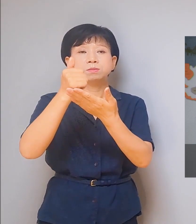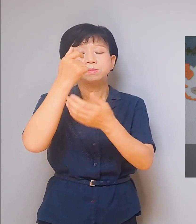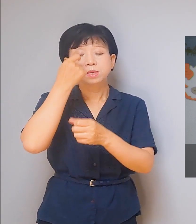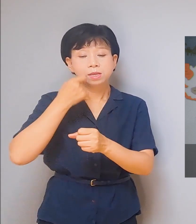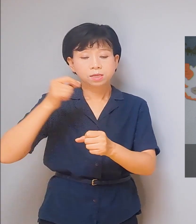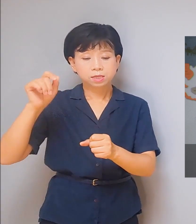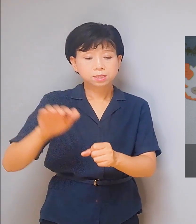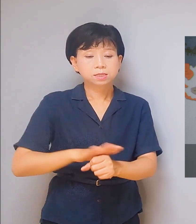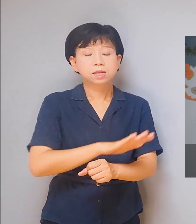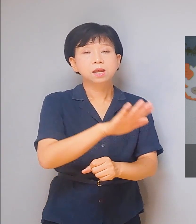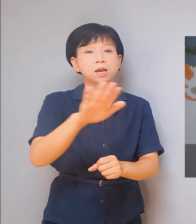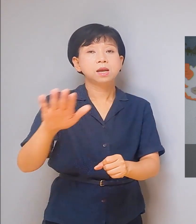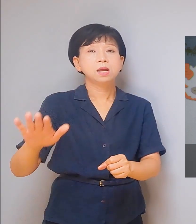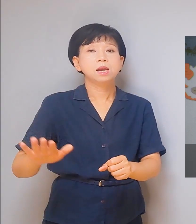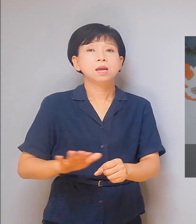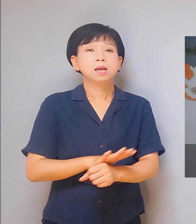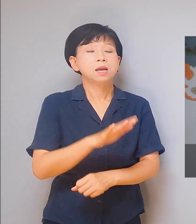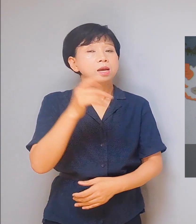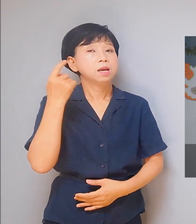하나님